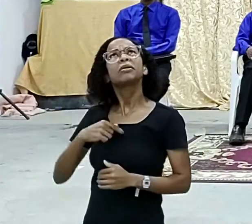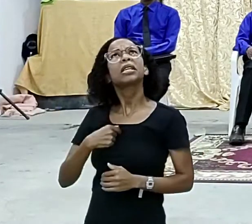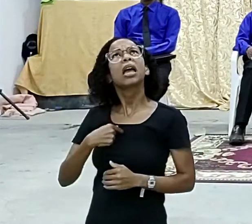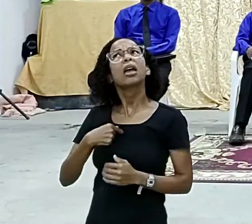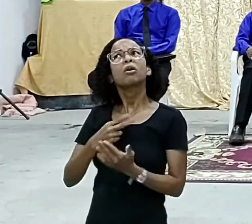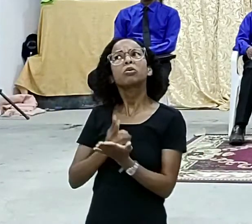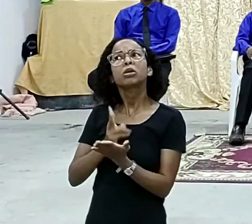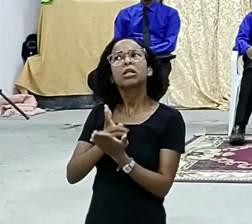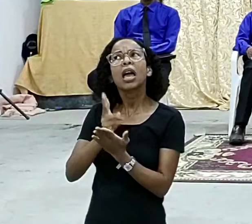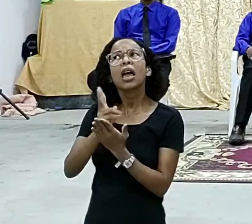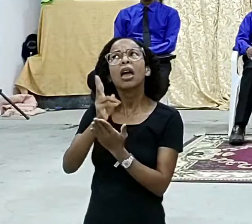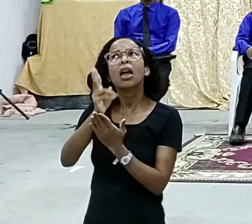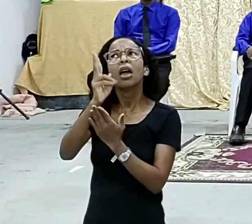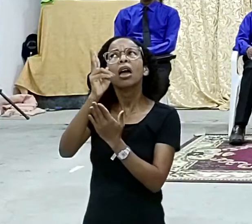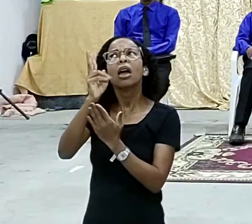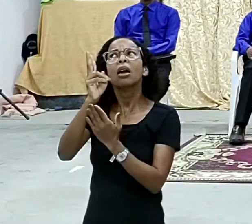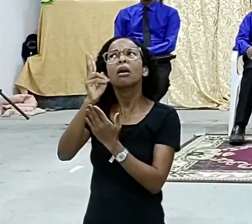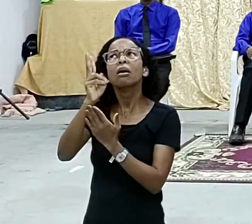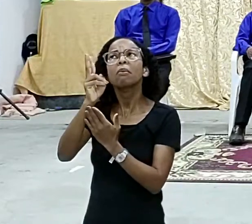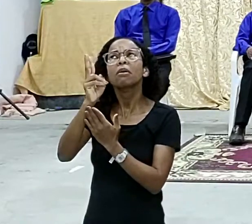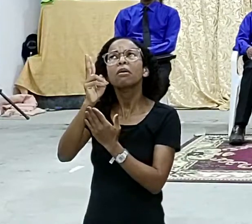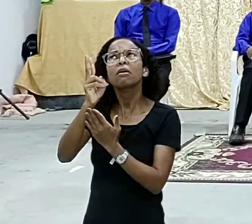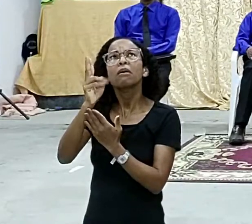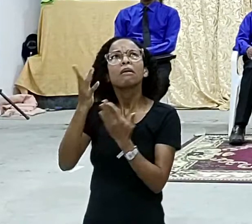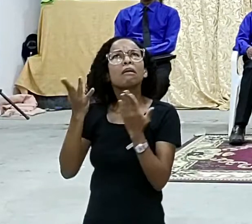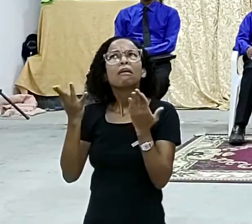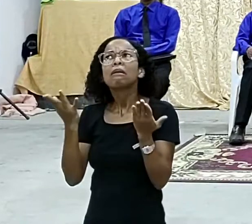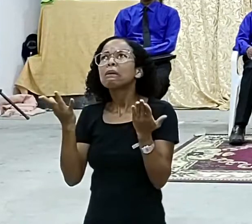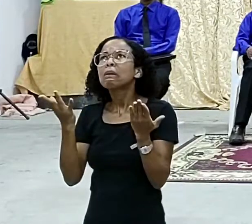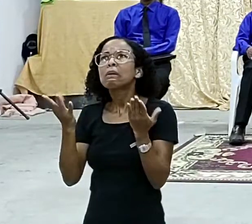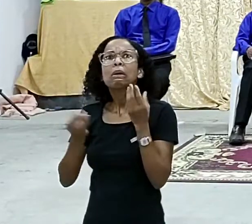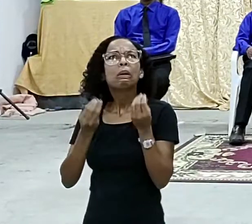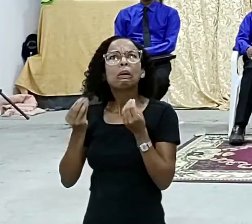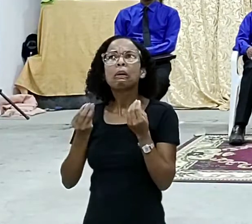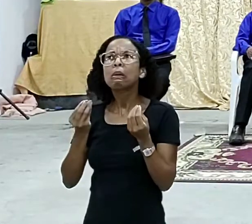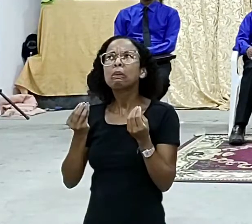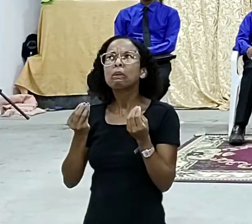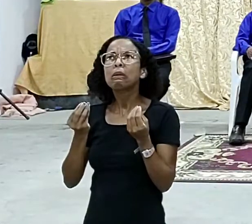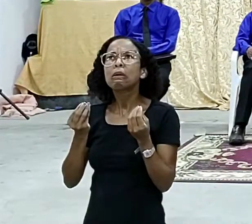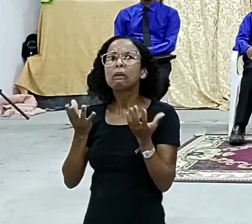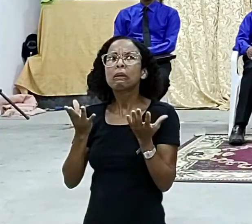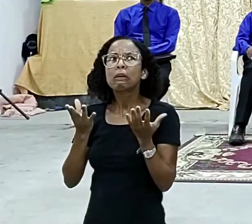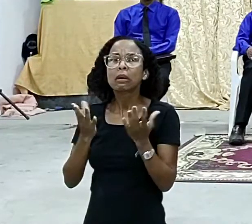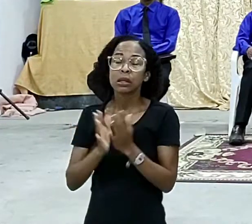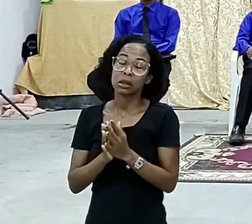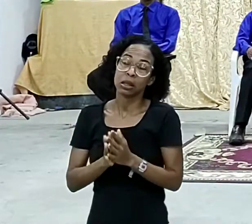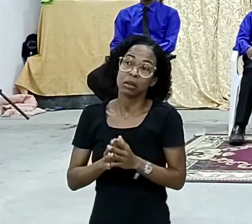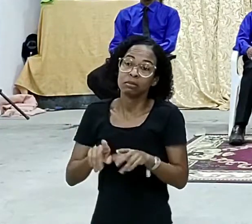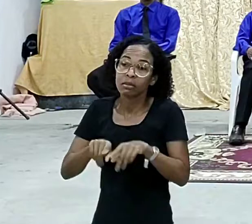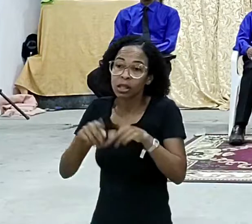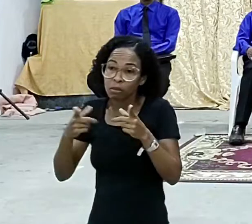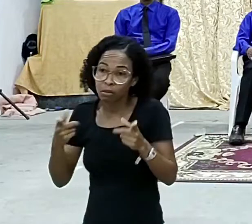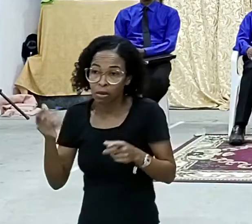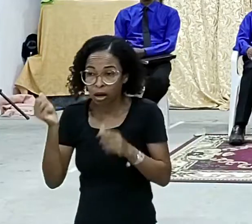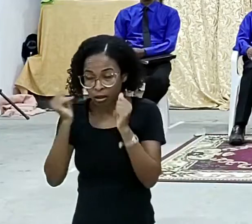Mas eu te digo a vocês, se porventura a dificuldade sobrevir,